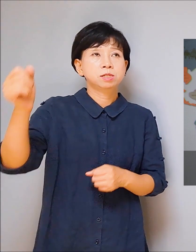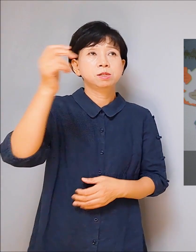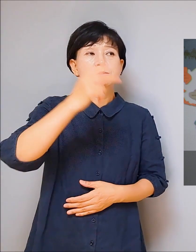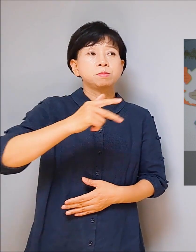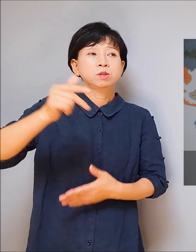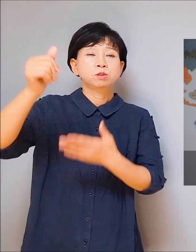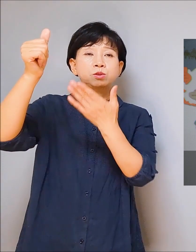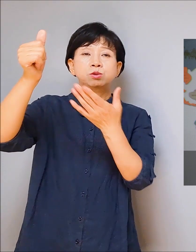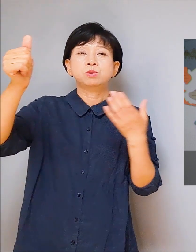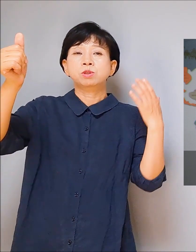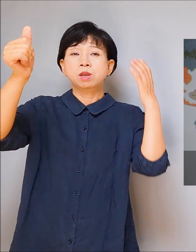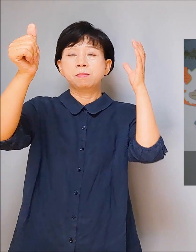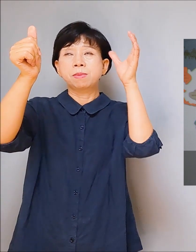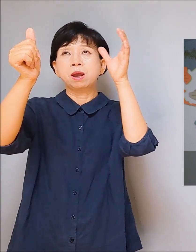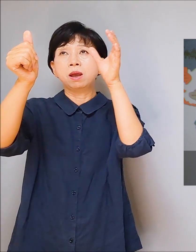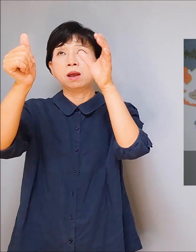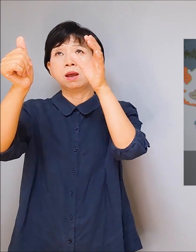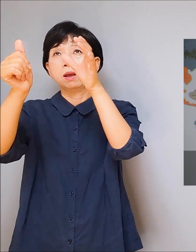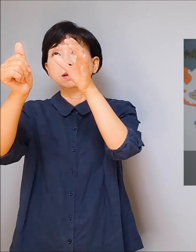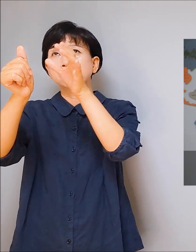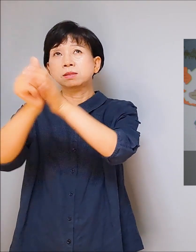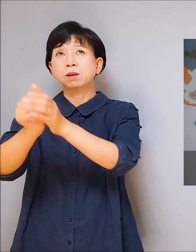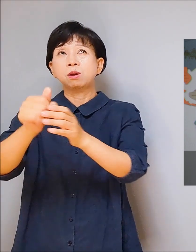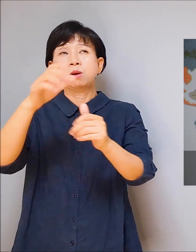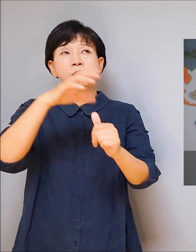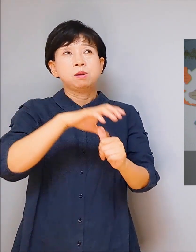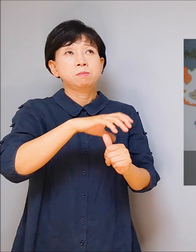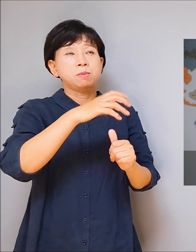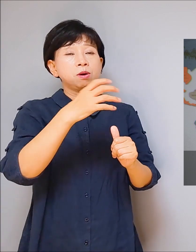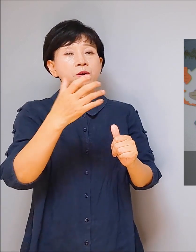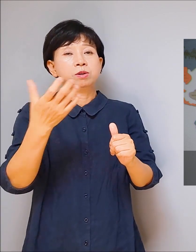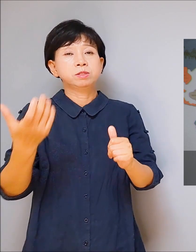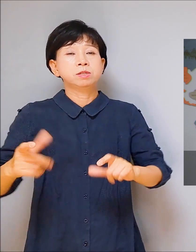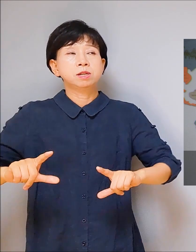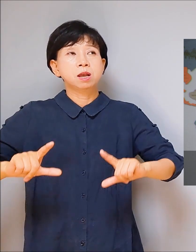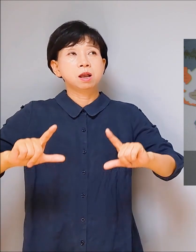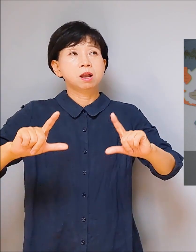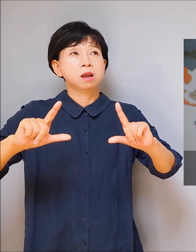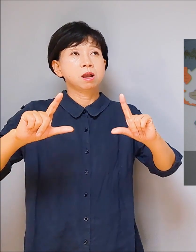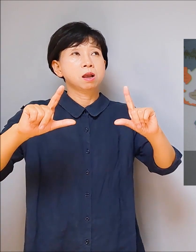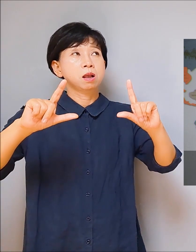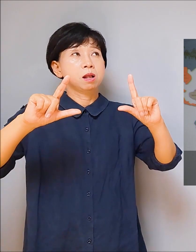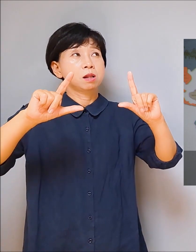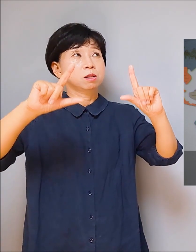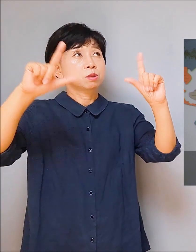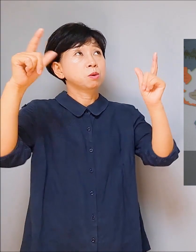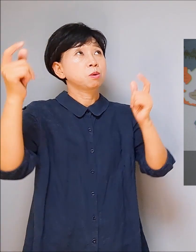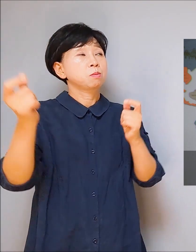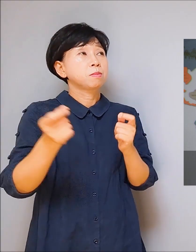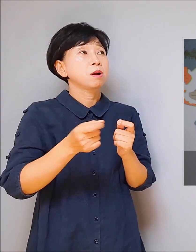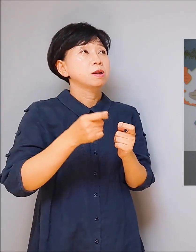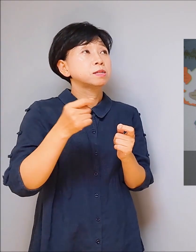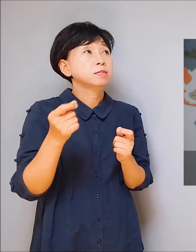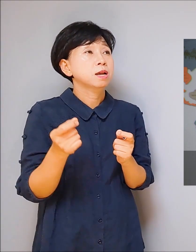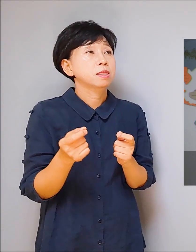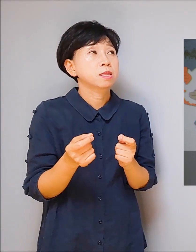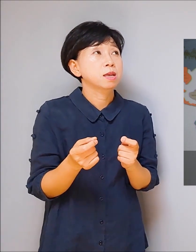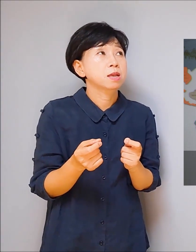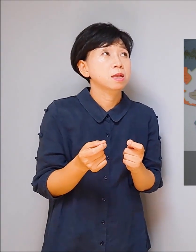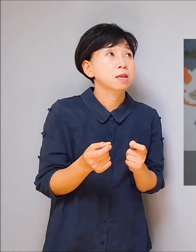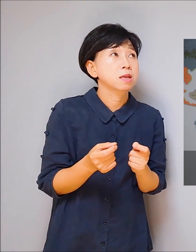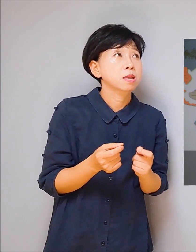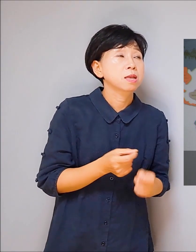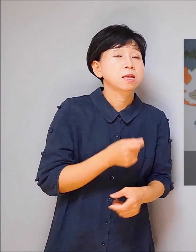무거운 짐 주께 맡겨 벗을라. 우리 다 일어나시겠습니다. 나를